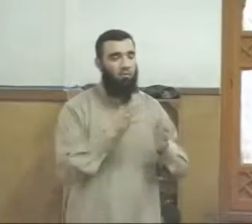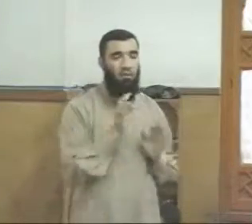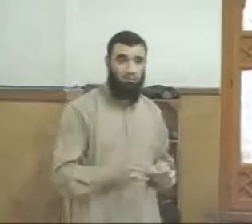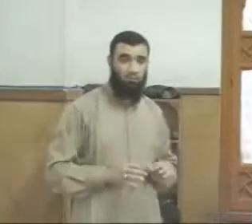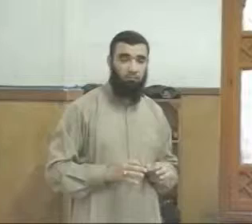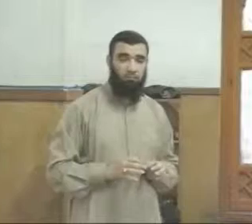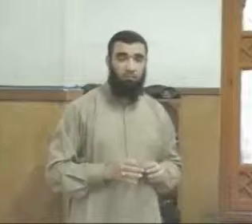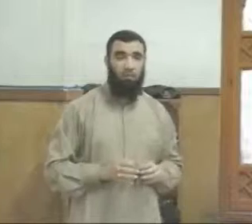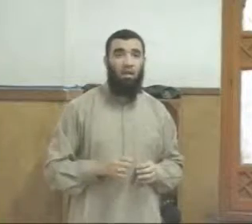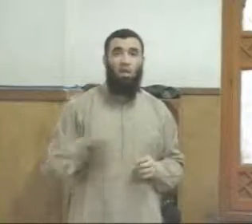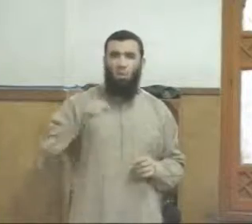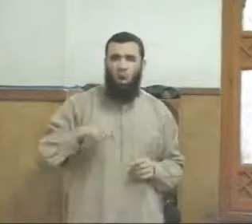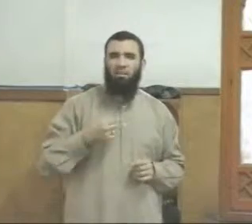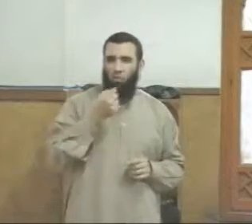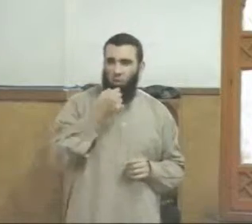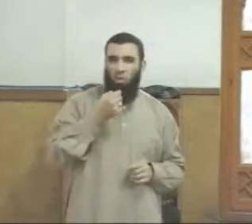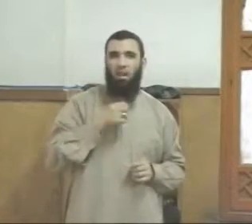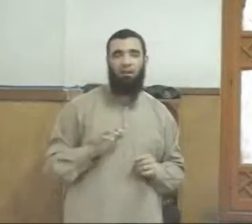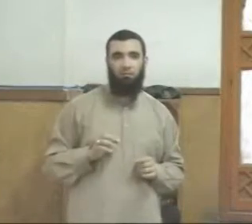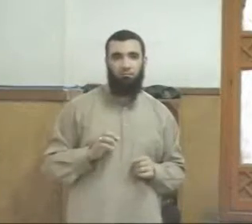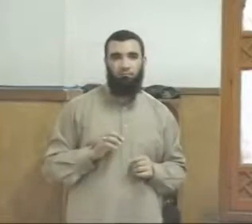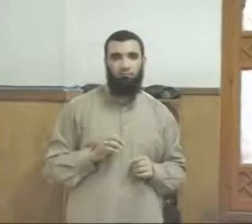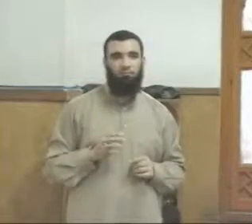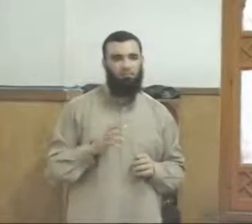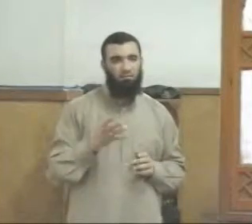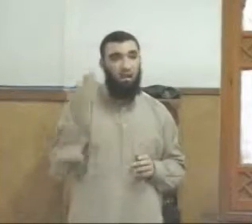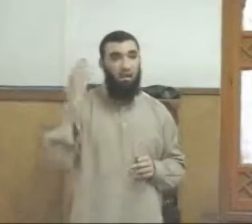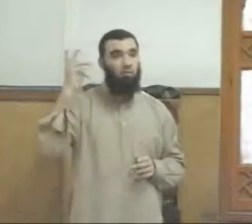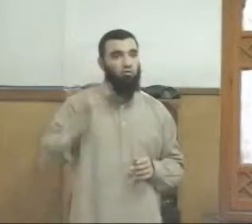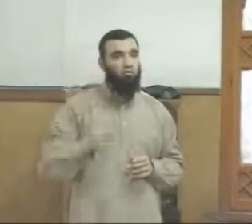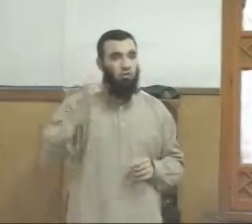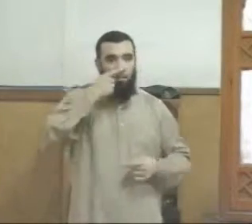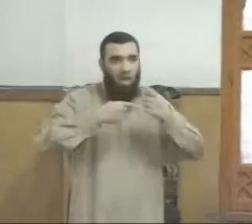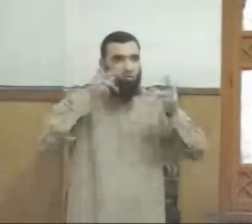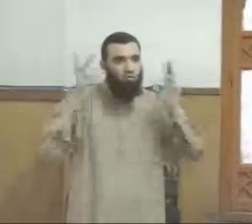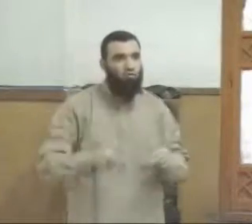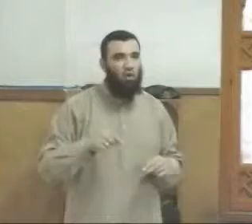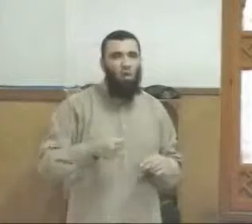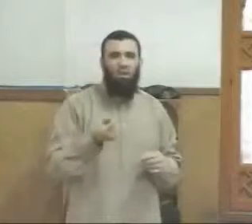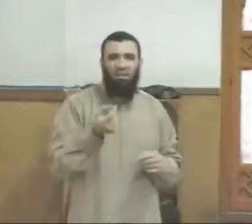صحيح خدت اليومين دول مش قوي، لكن لازالت في اعراف